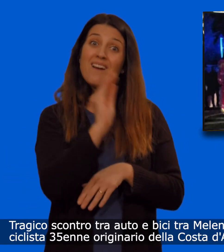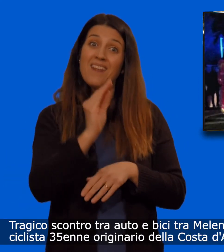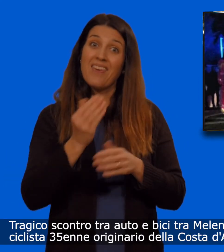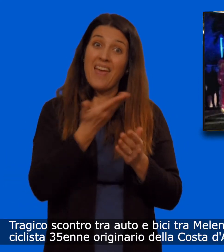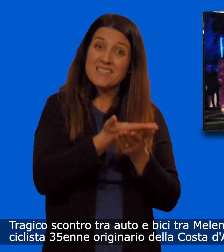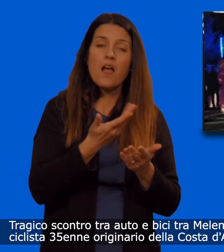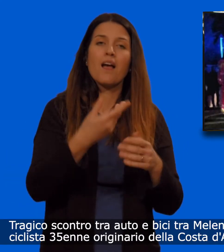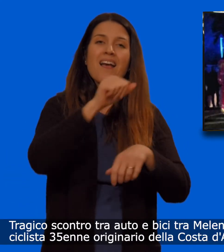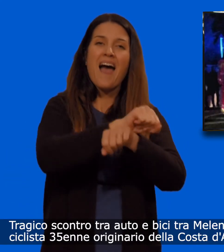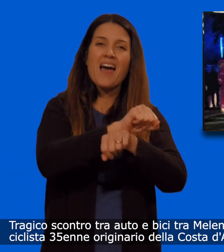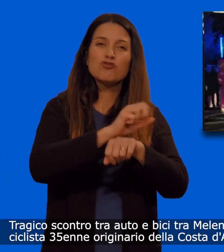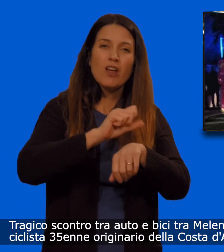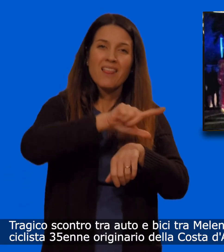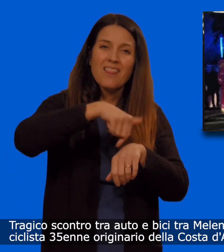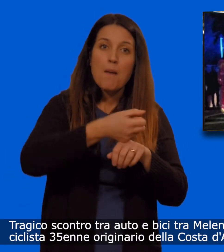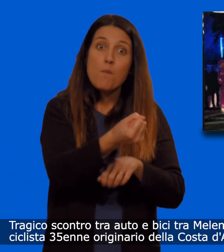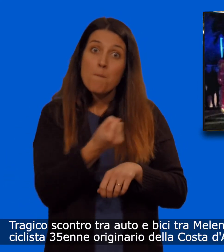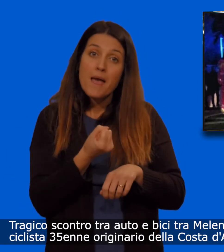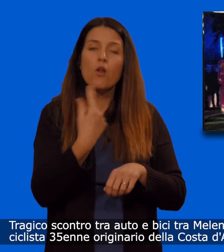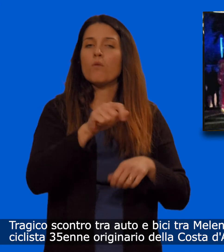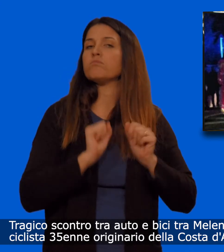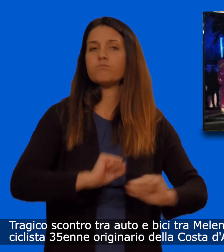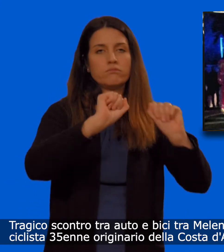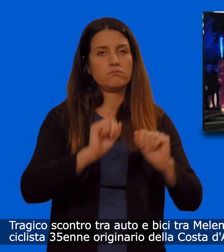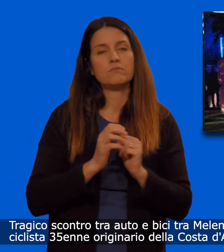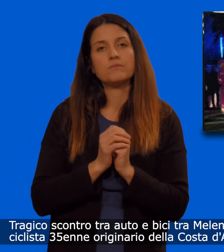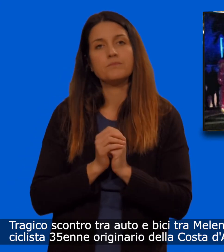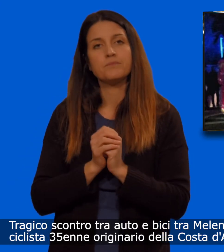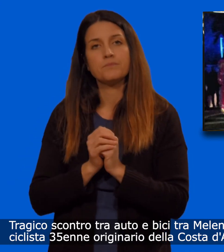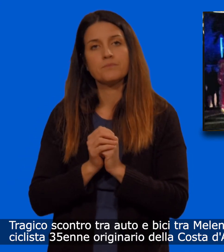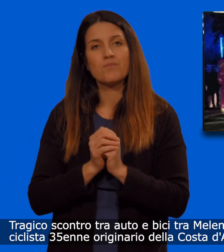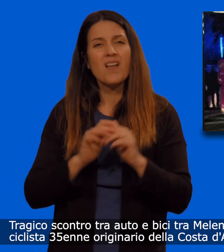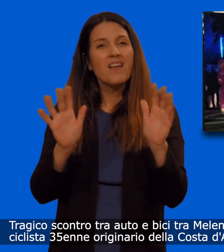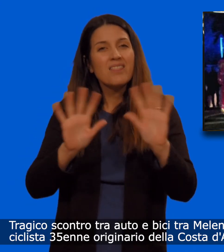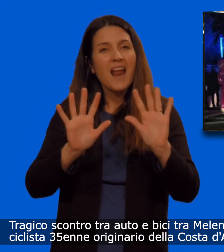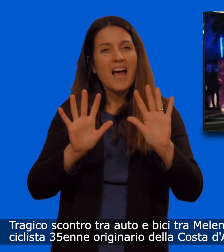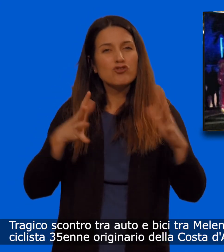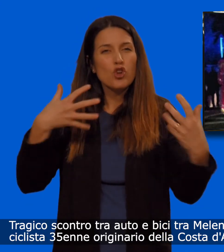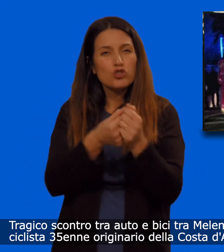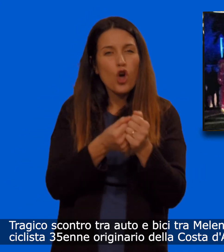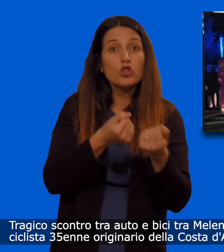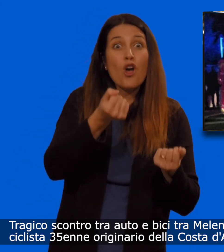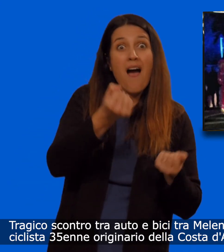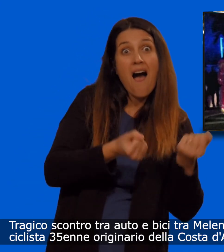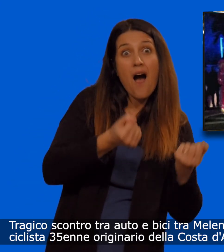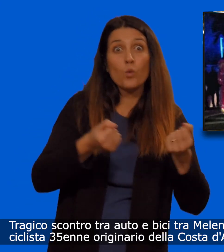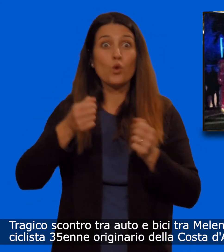Tragico scontro tra auto e bici tra Melendugno e Vernole. Un ciclista 35enne originario della